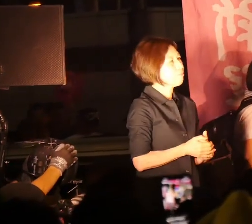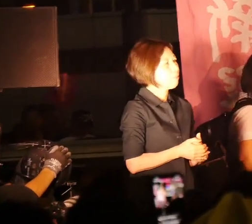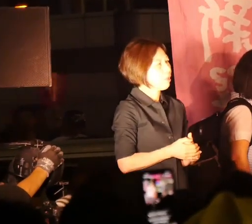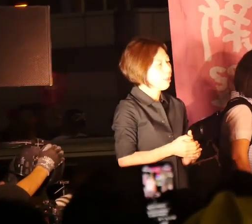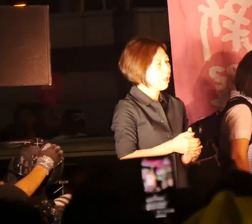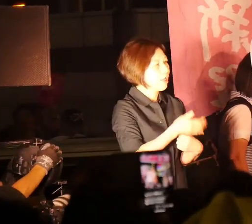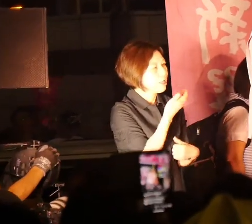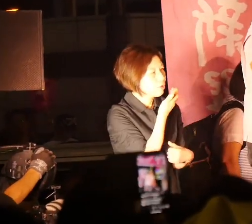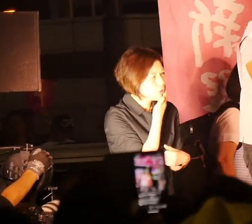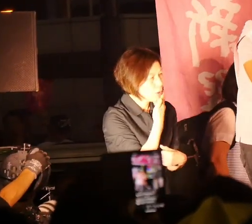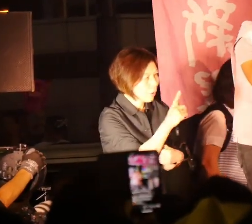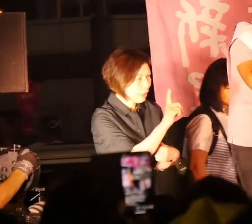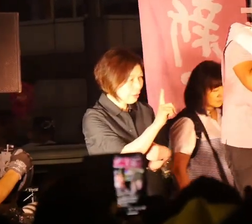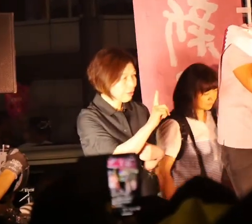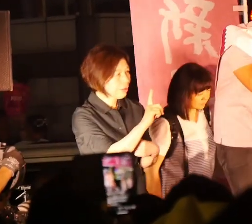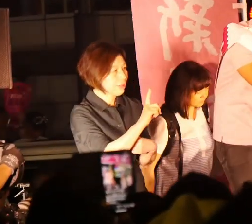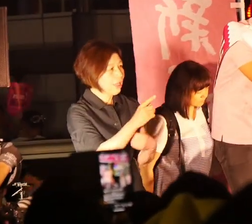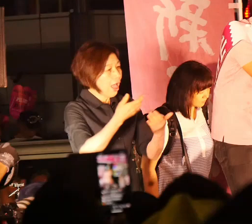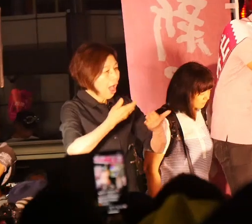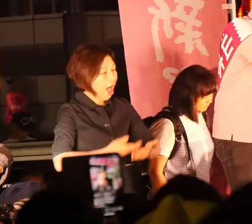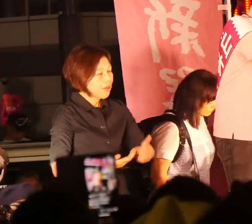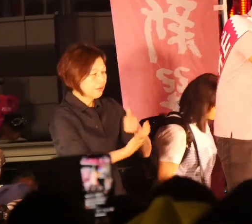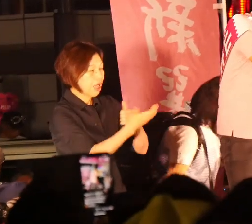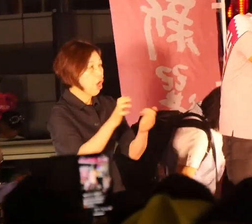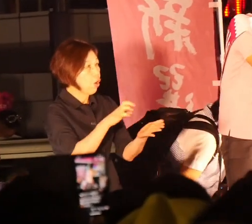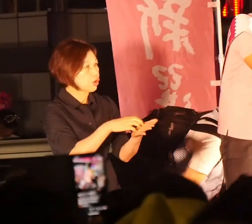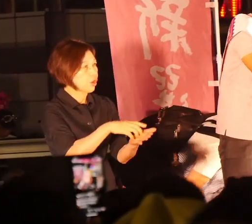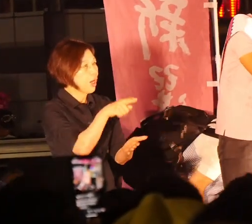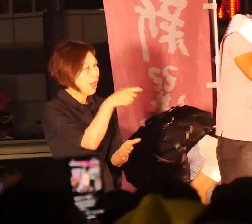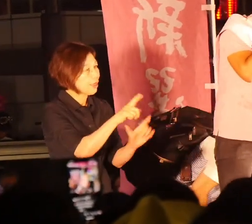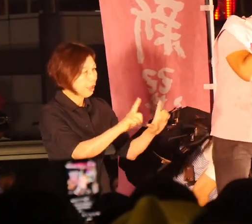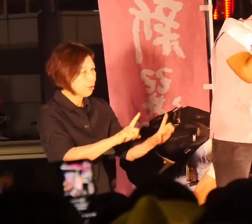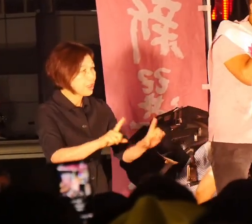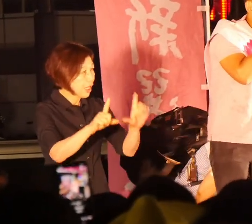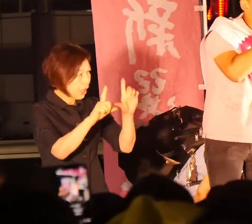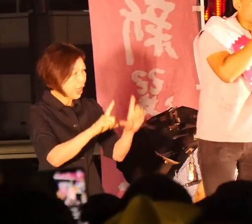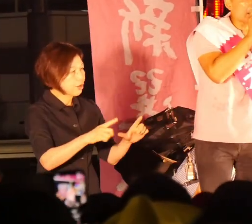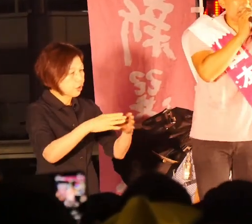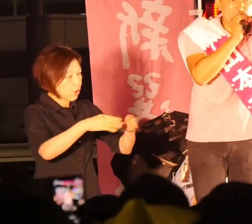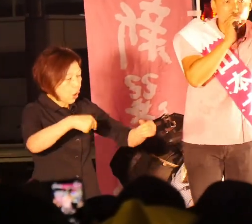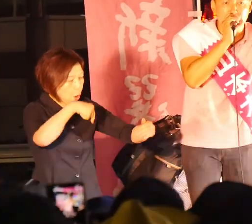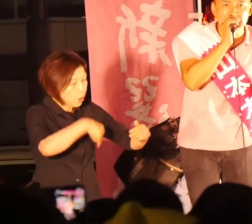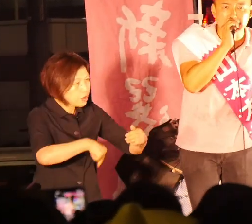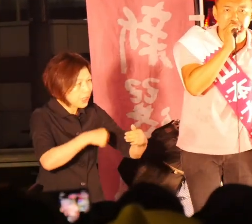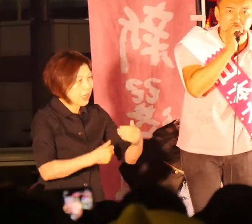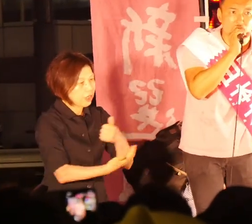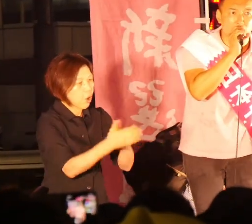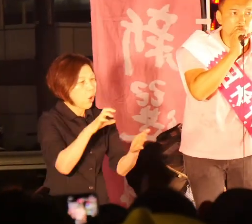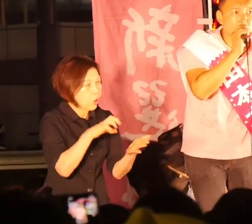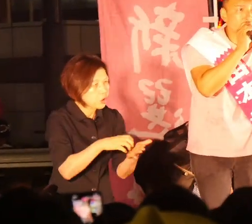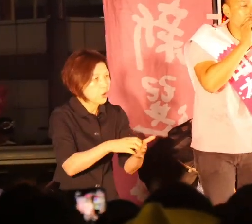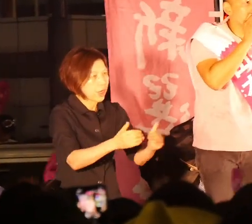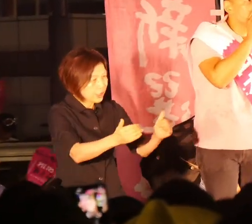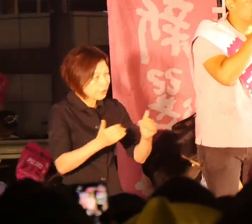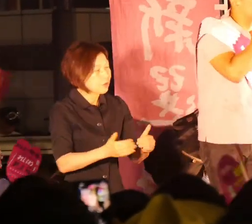最も重要視しなければならない安全保障は、あなたの生活、国内の安全保障なんですよ。